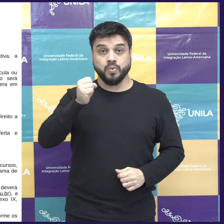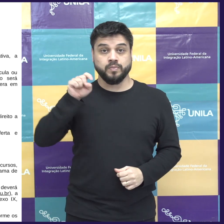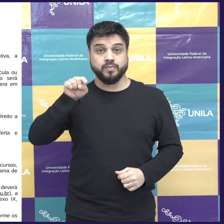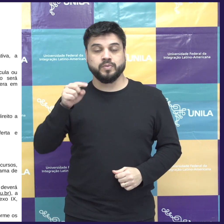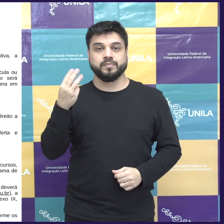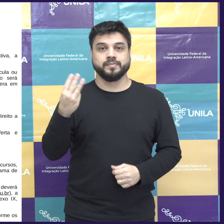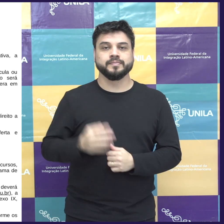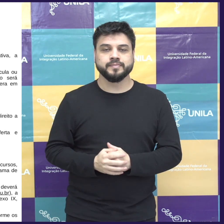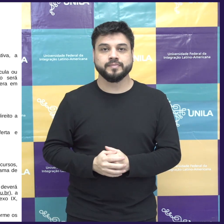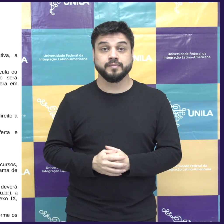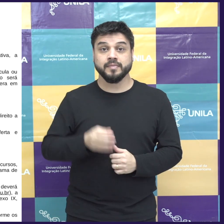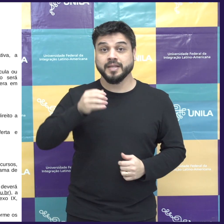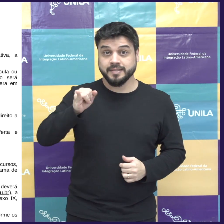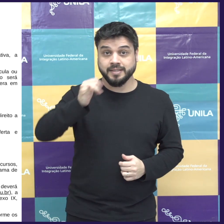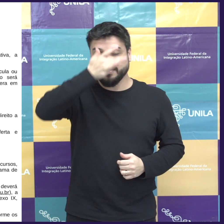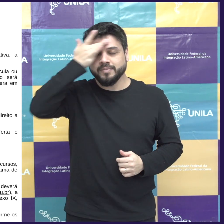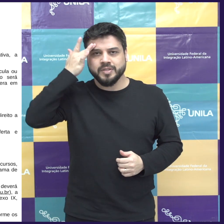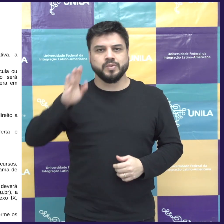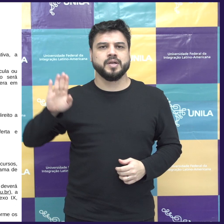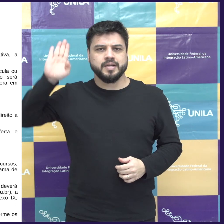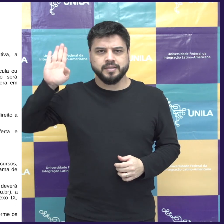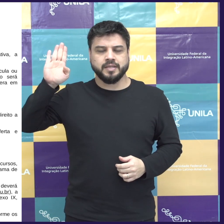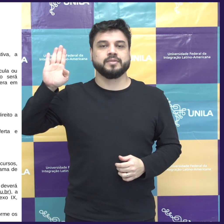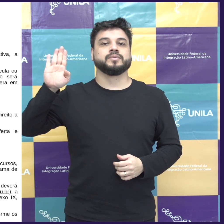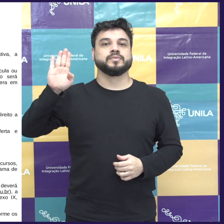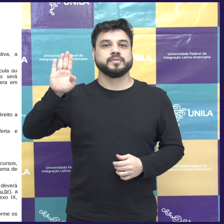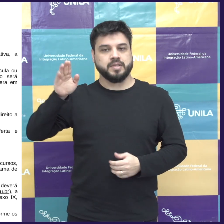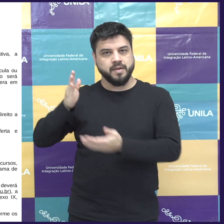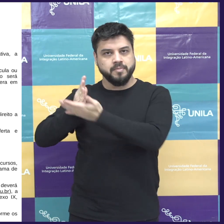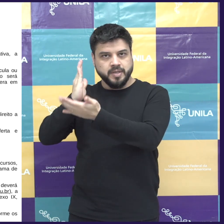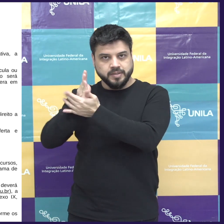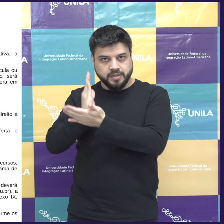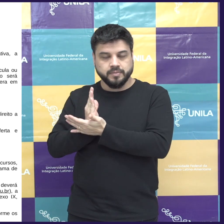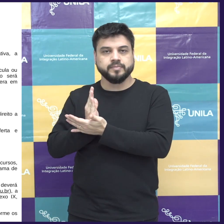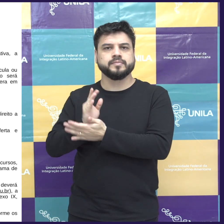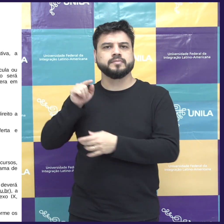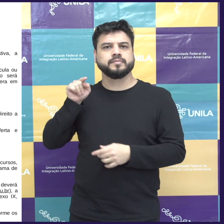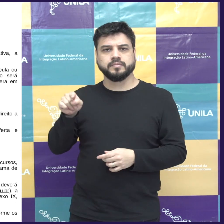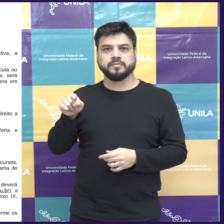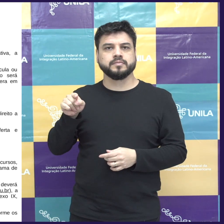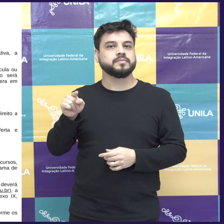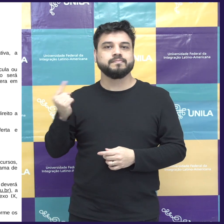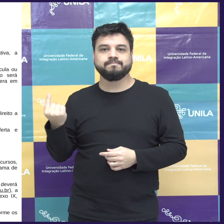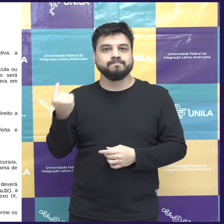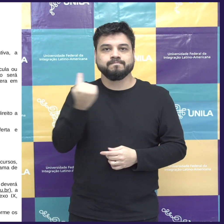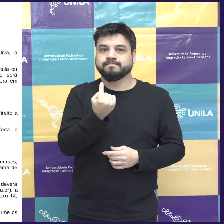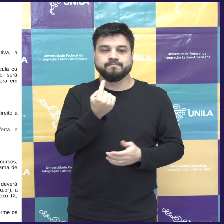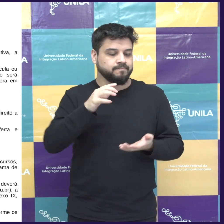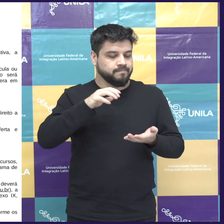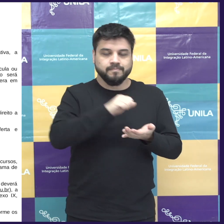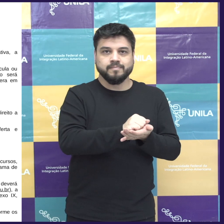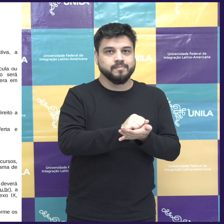8.3. Caso os candidatos aprovados não se apresentem para a